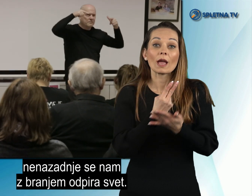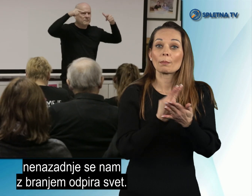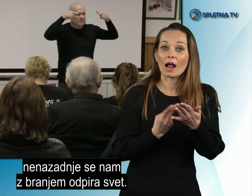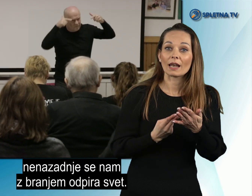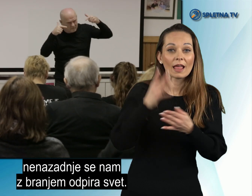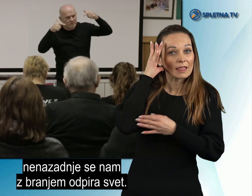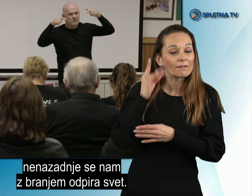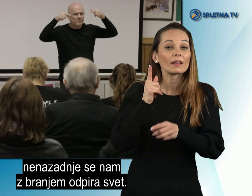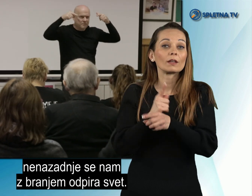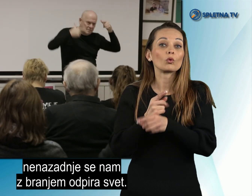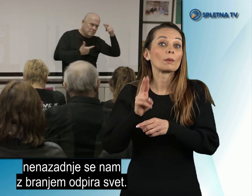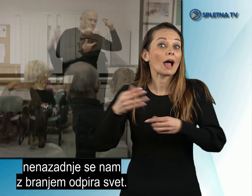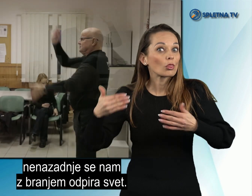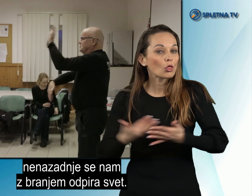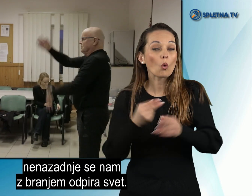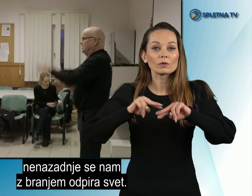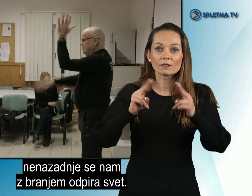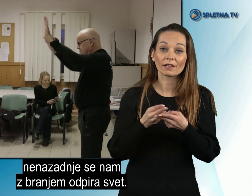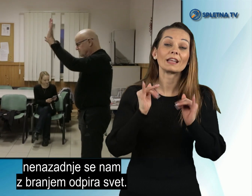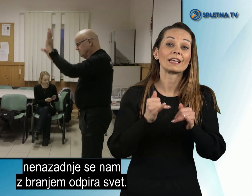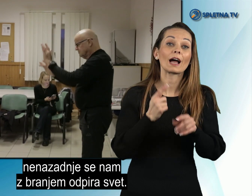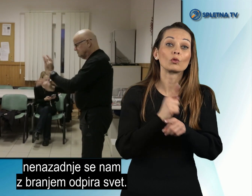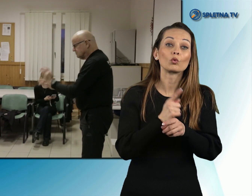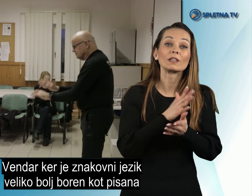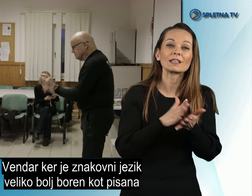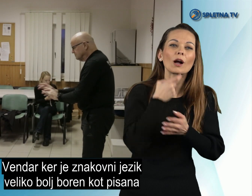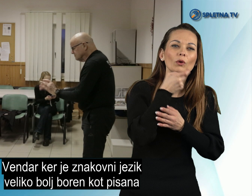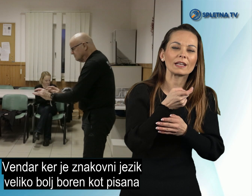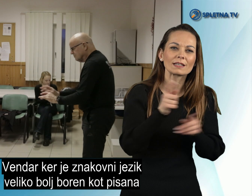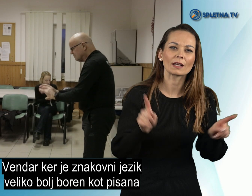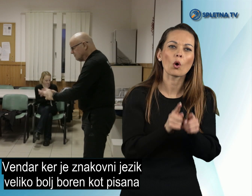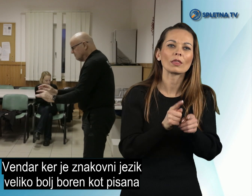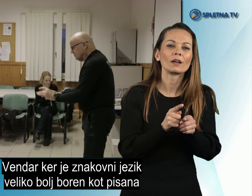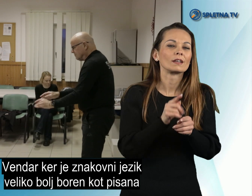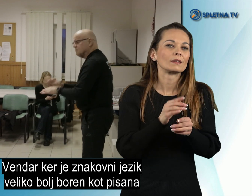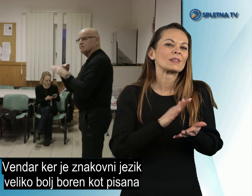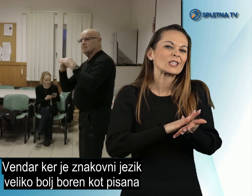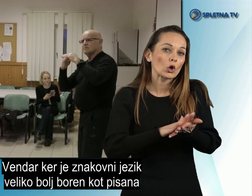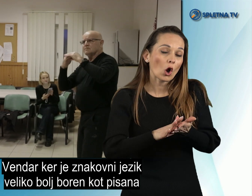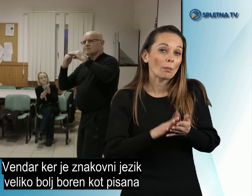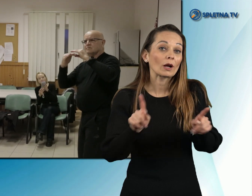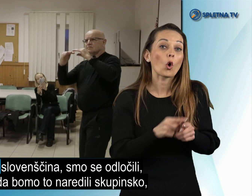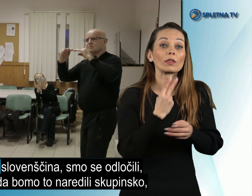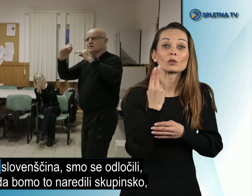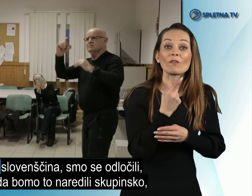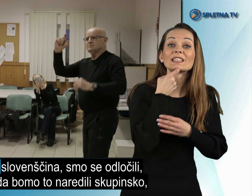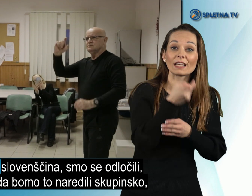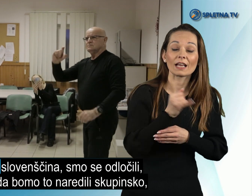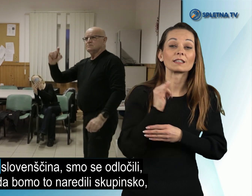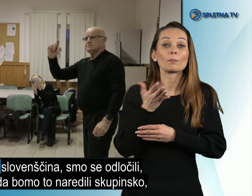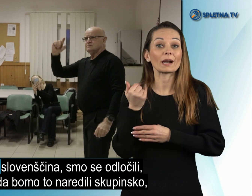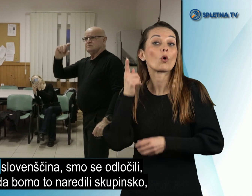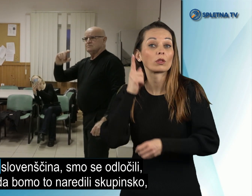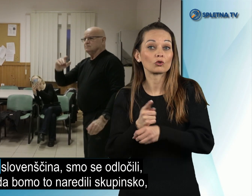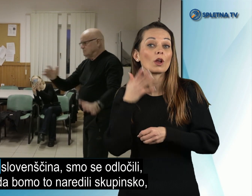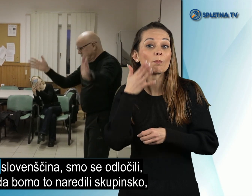branjem tudi odpira vsem nam svet, vendar ker je znakovni jezik veliko bolj boren kot pisana slovenščina, smo se odločili, da bomo to naredili na